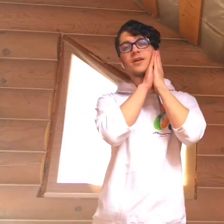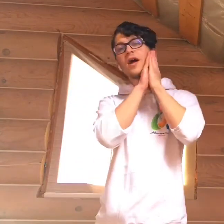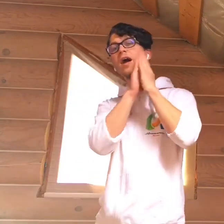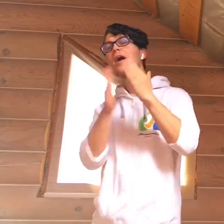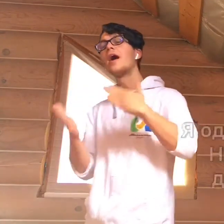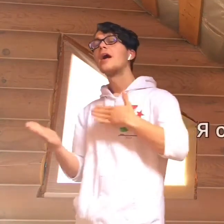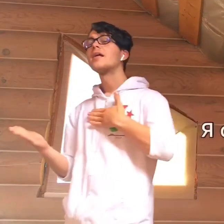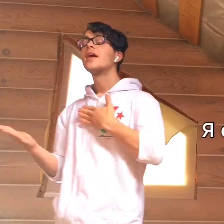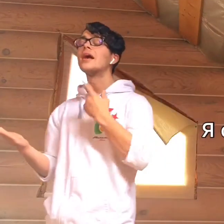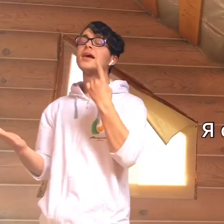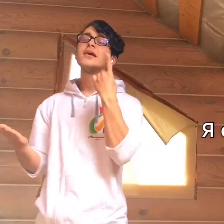Я один